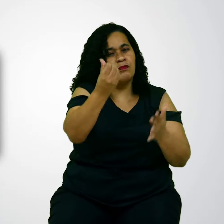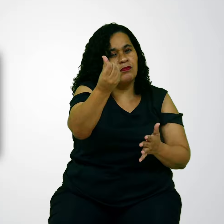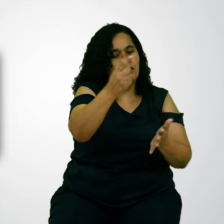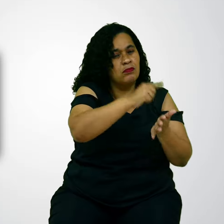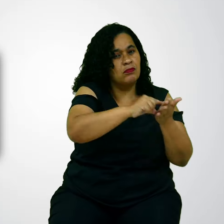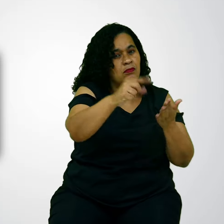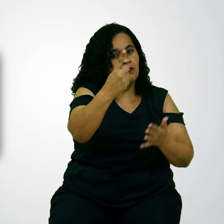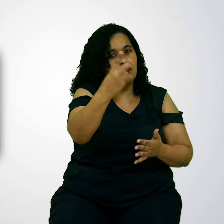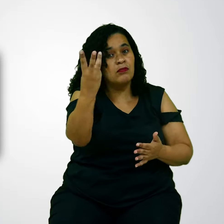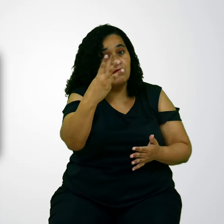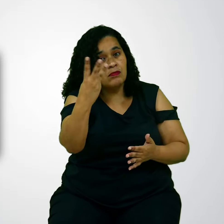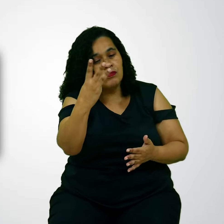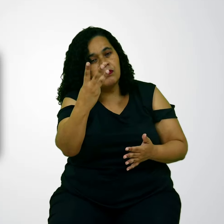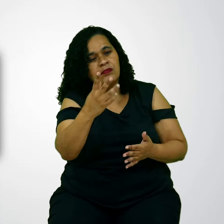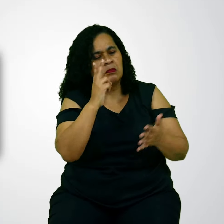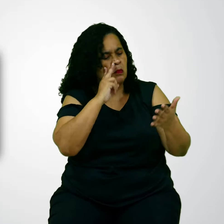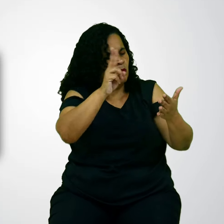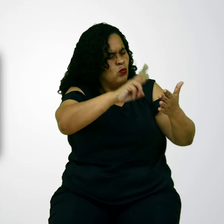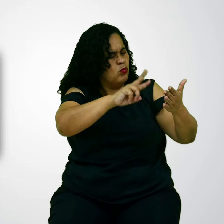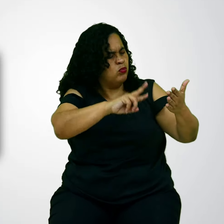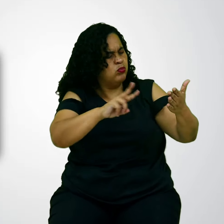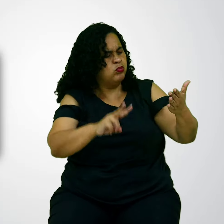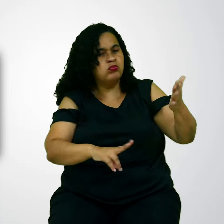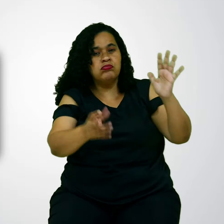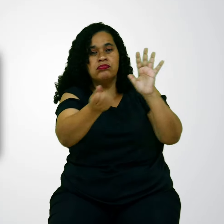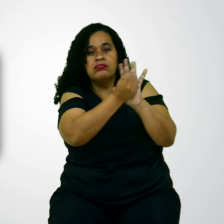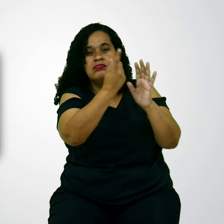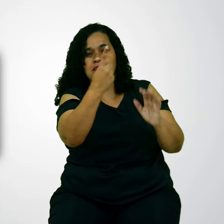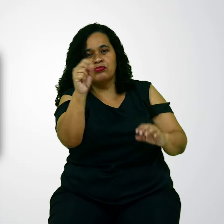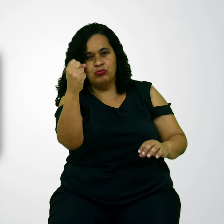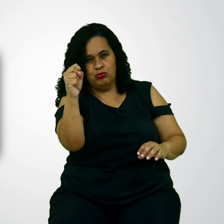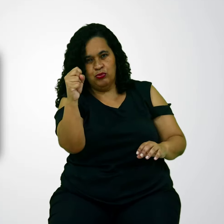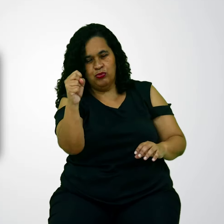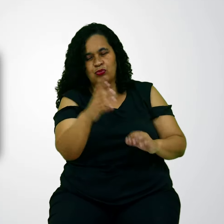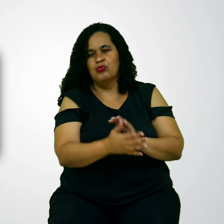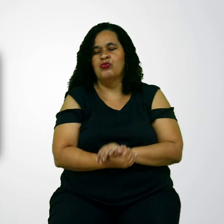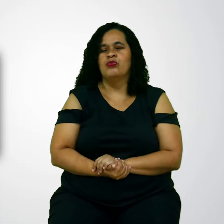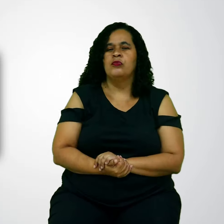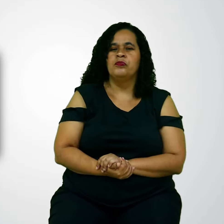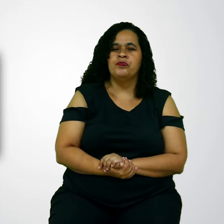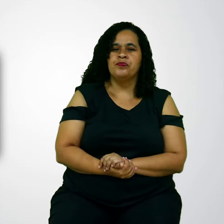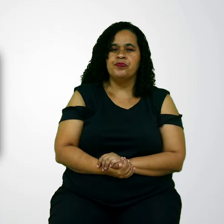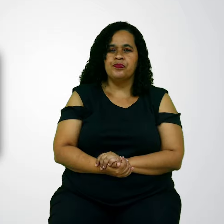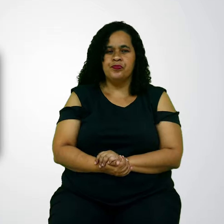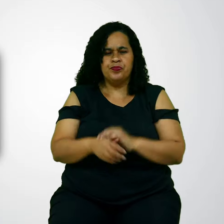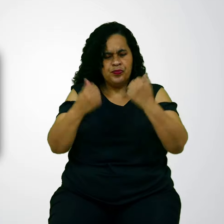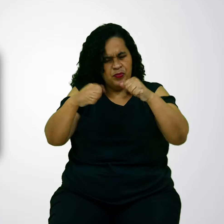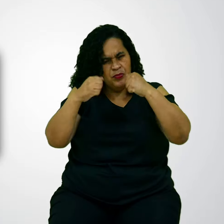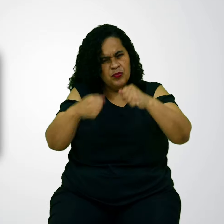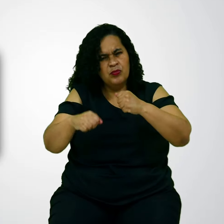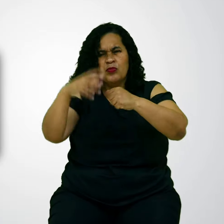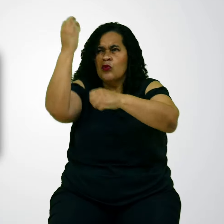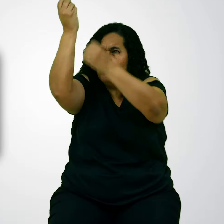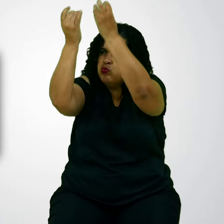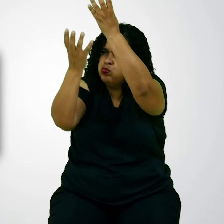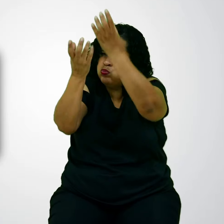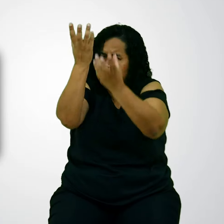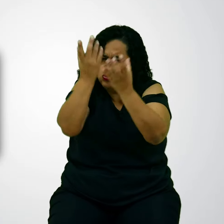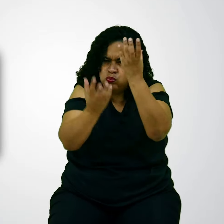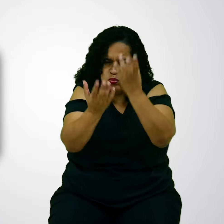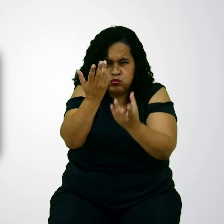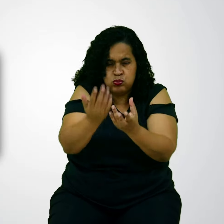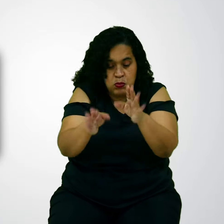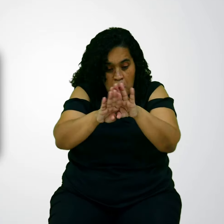isso lá no século XVIII, Fabinho. Mantenha-se o fogo continuamente aceso no altar, não deve